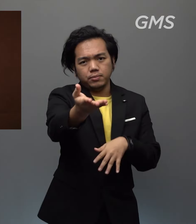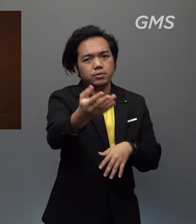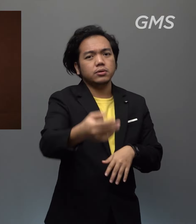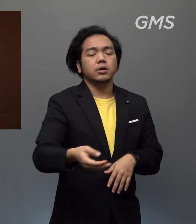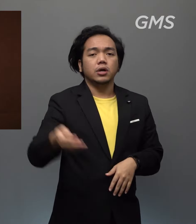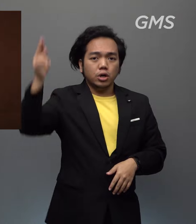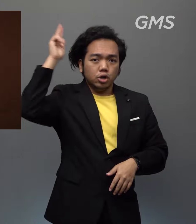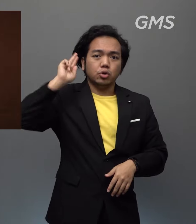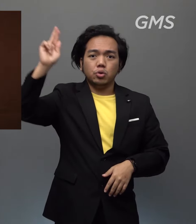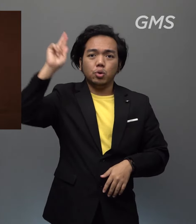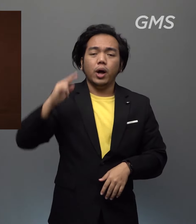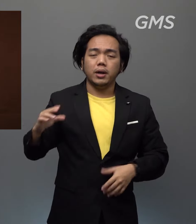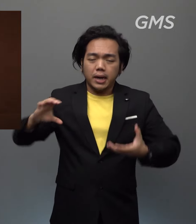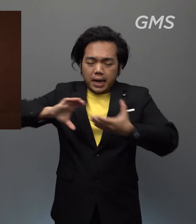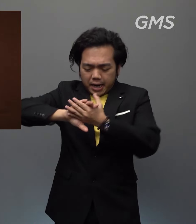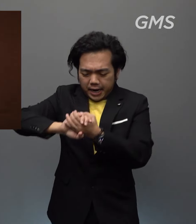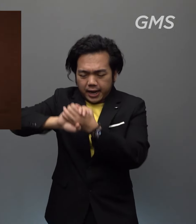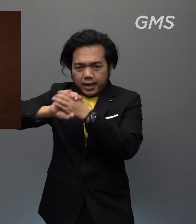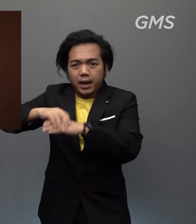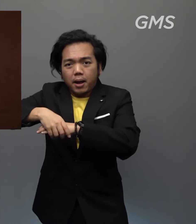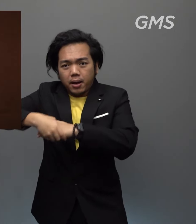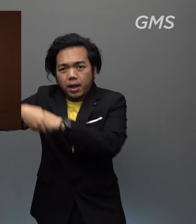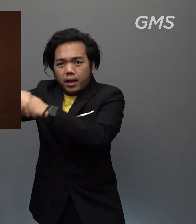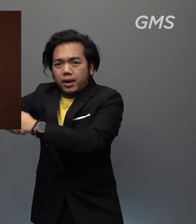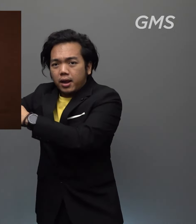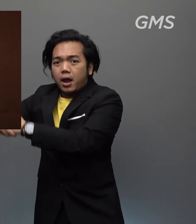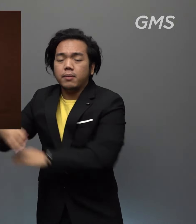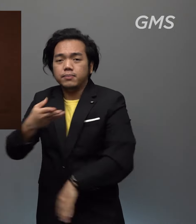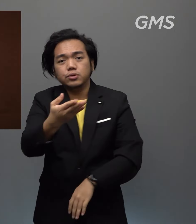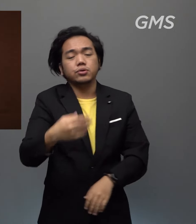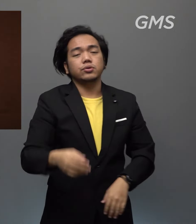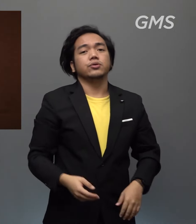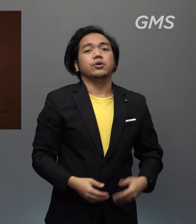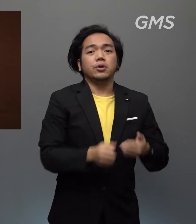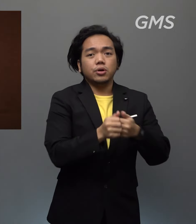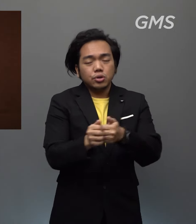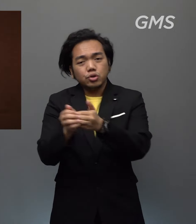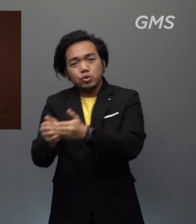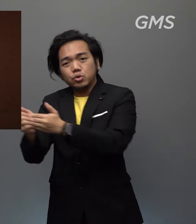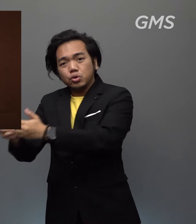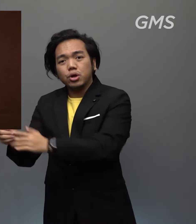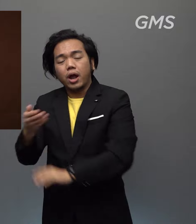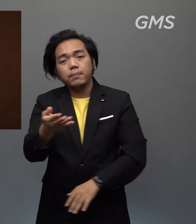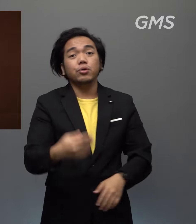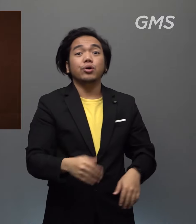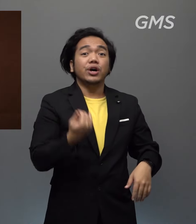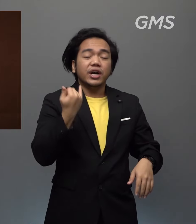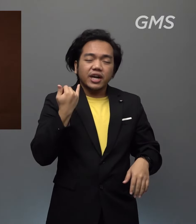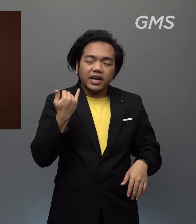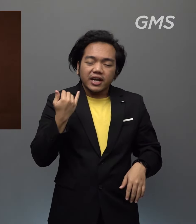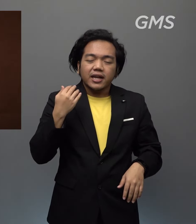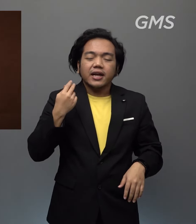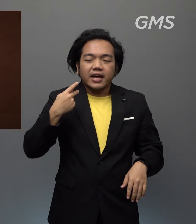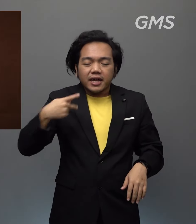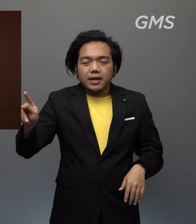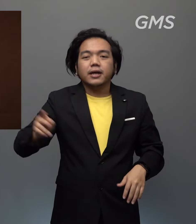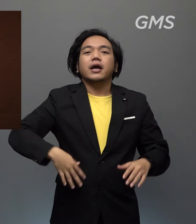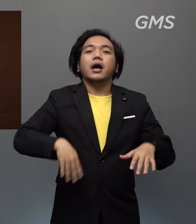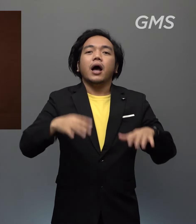tanganmu dan menuntunmu kepada padang rumput yang hijau dan kepada air yang tenang. Dia yang